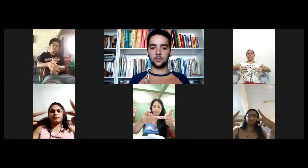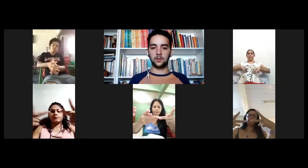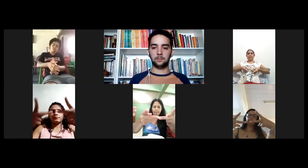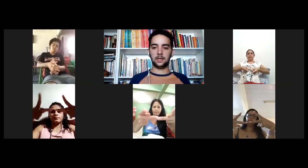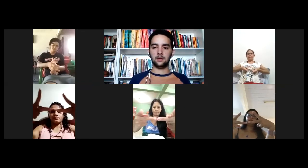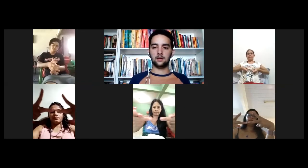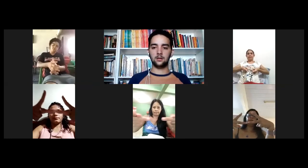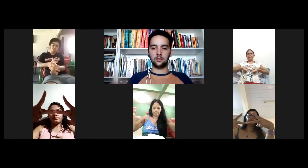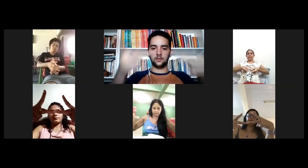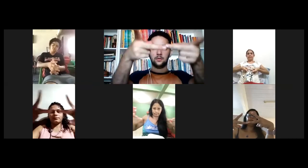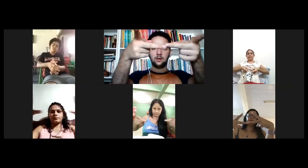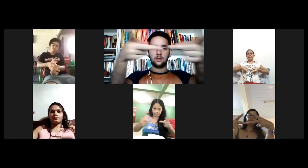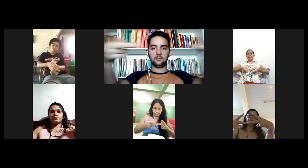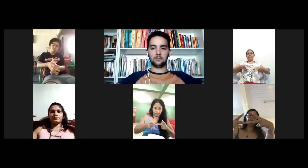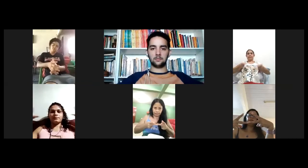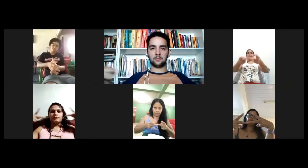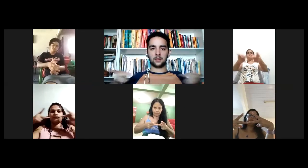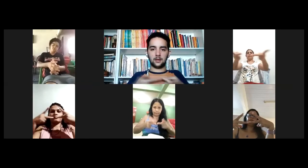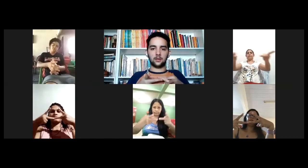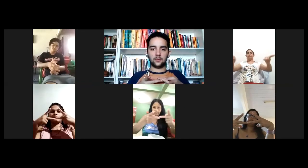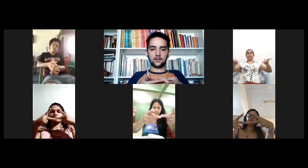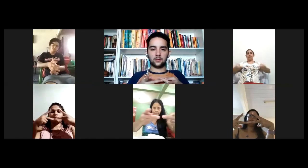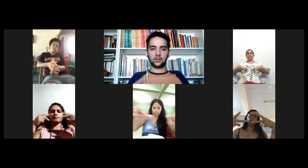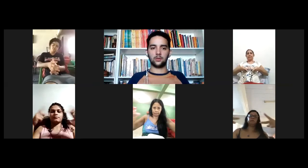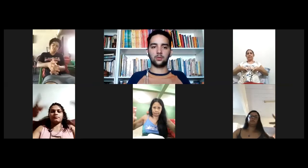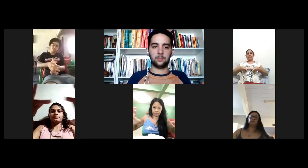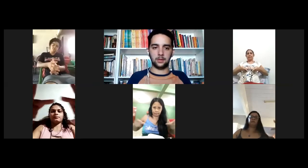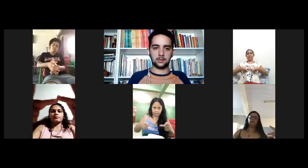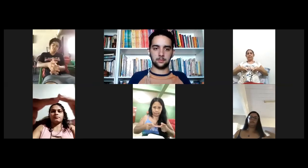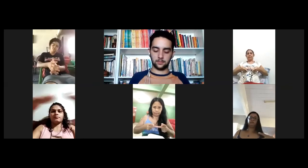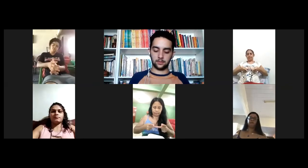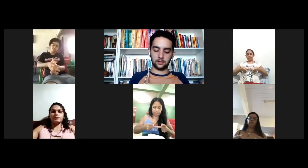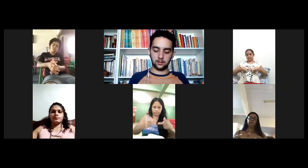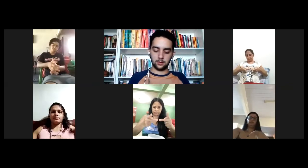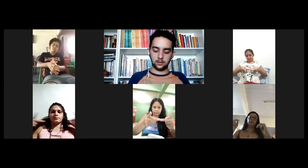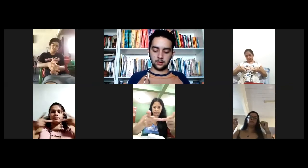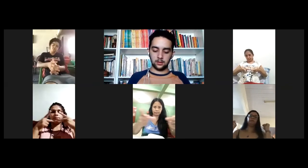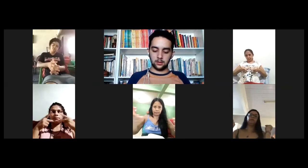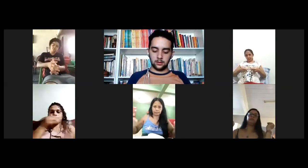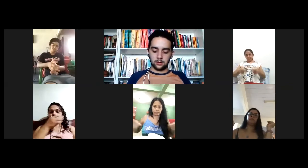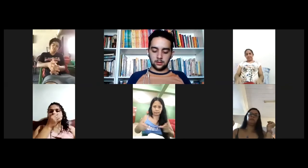Configuração de mão em P, de fora para dentro, fazendo o círculo da pizza.